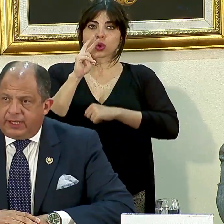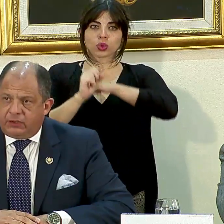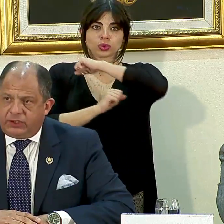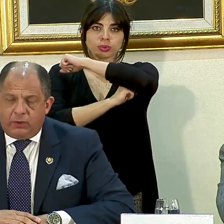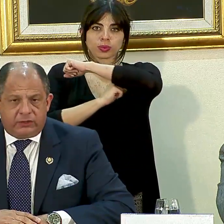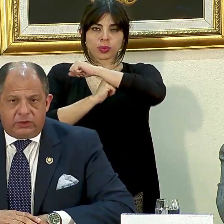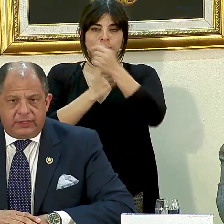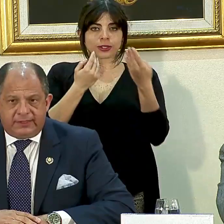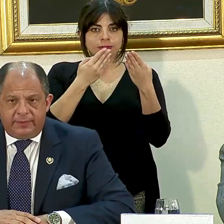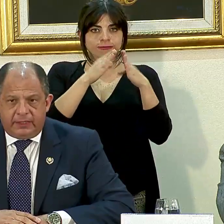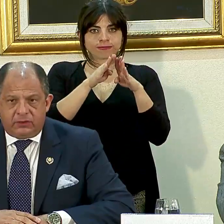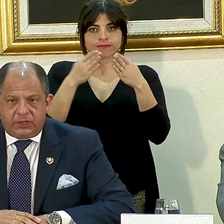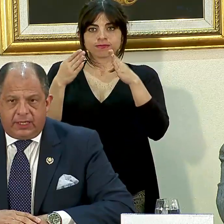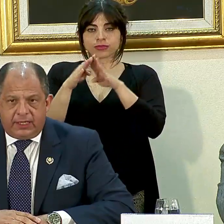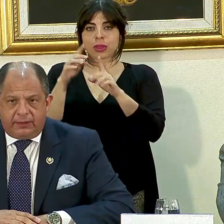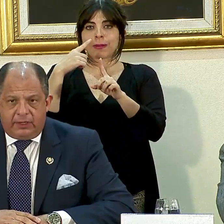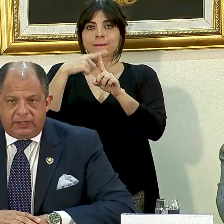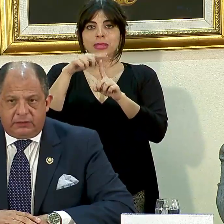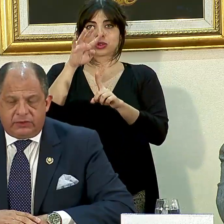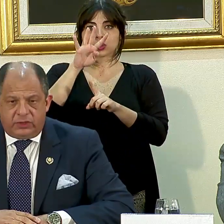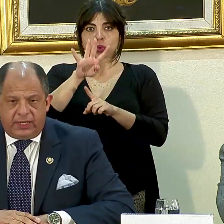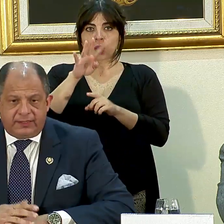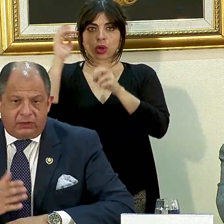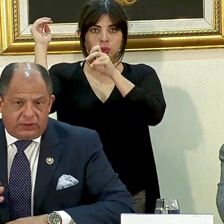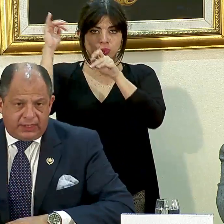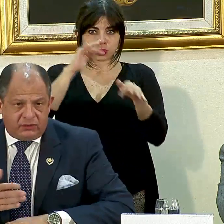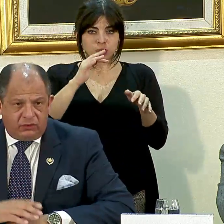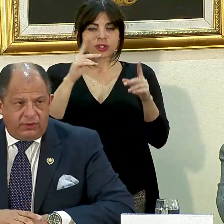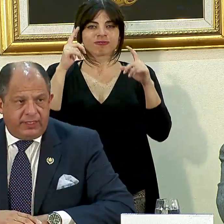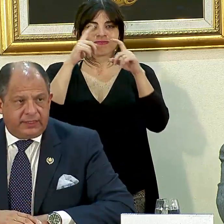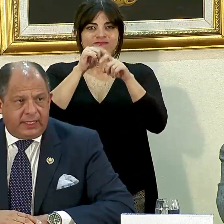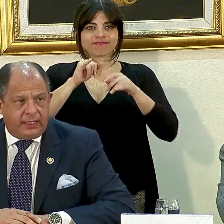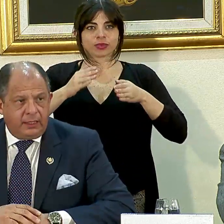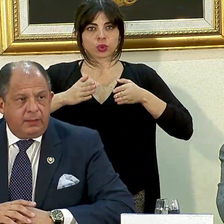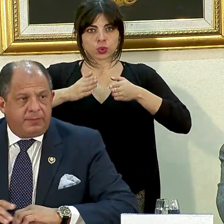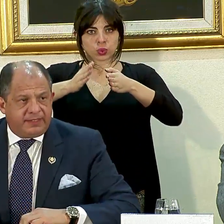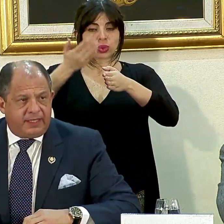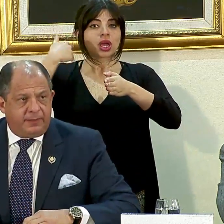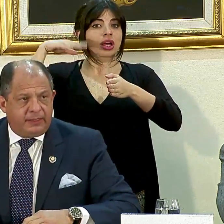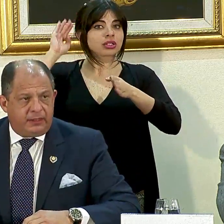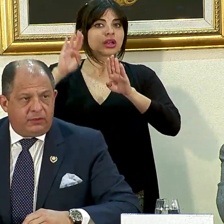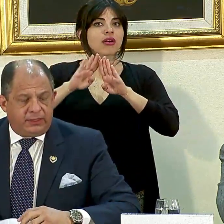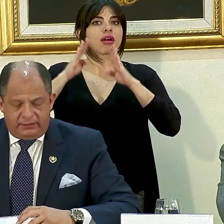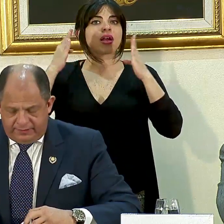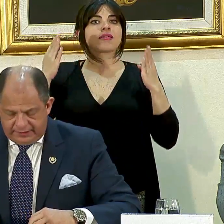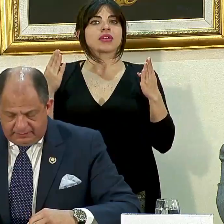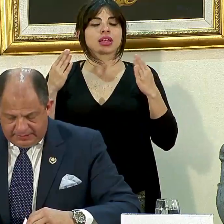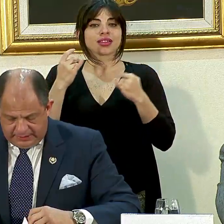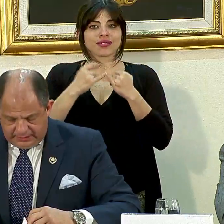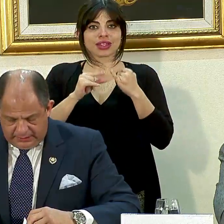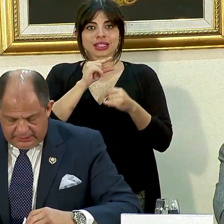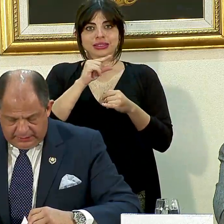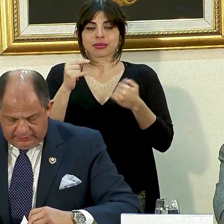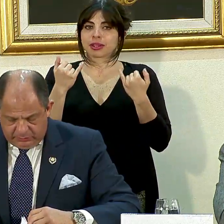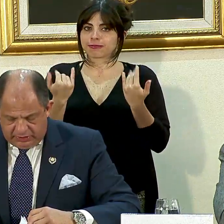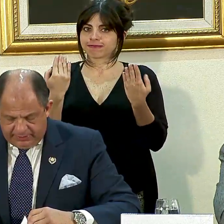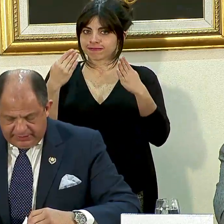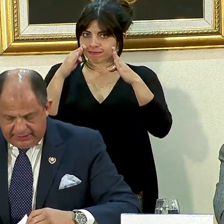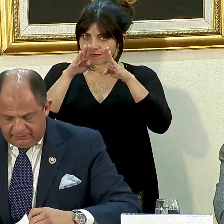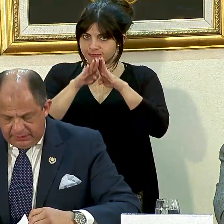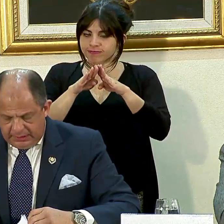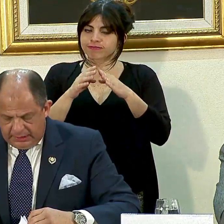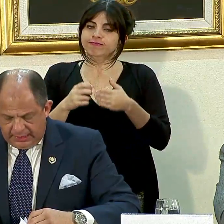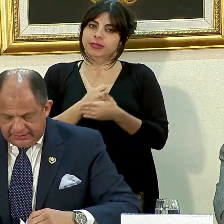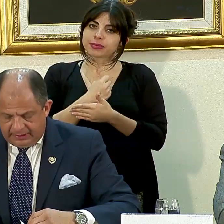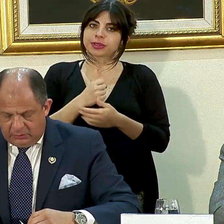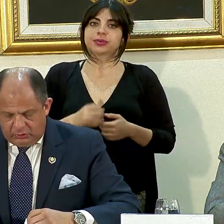sido cerrados y cuatro deslizamientos que han agravado la situación en esa ruta, que estuvo habilitada parcialmente durante el fin de semana, que debemos